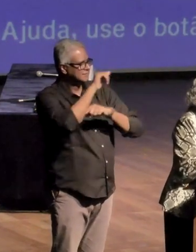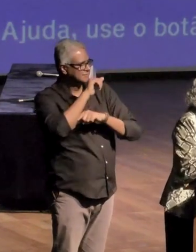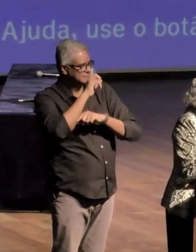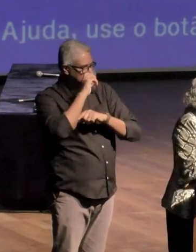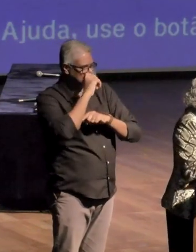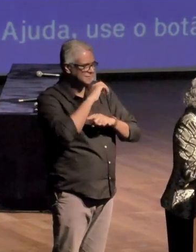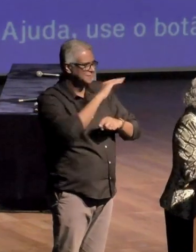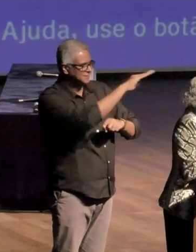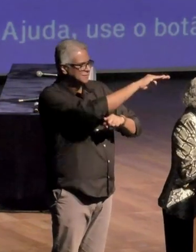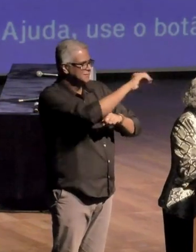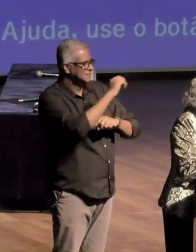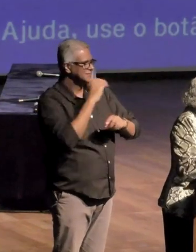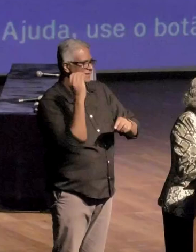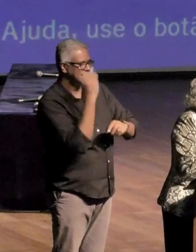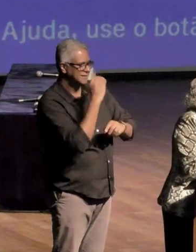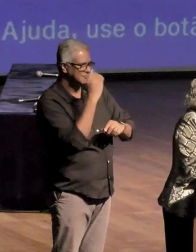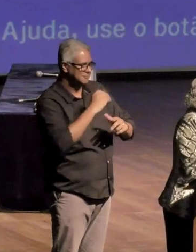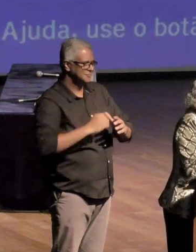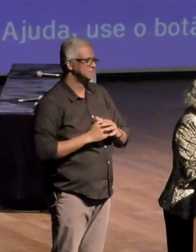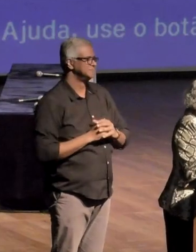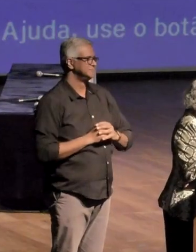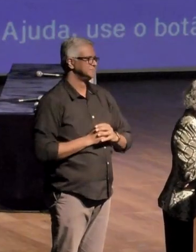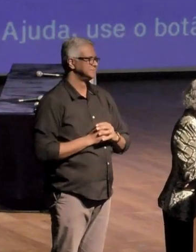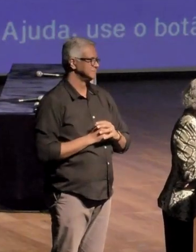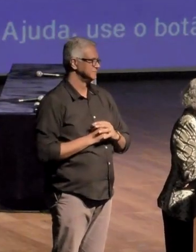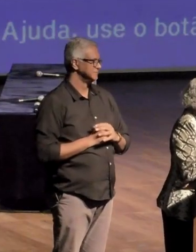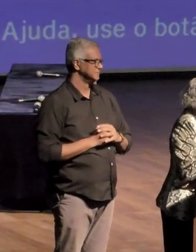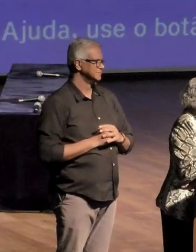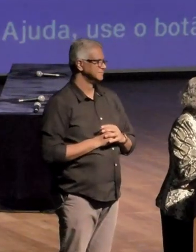dole uma dolly 2